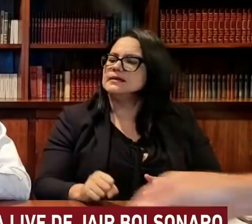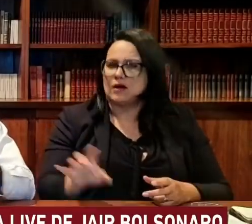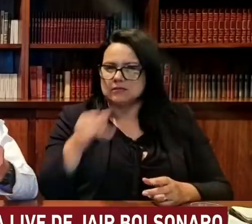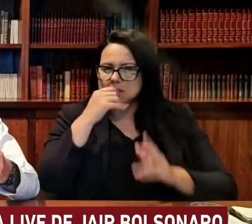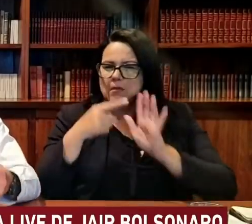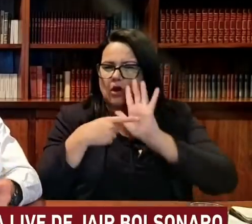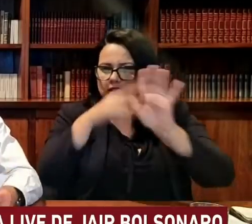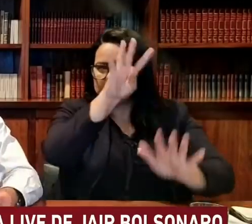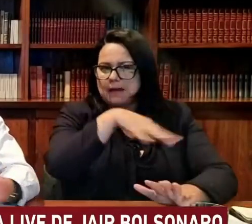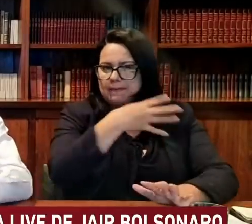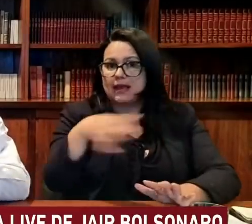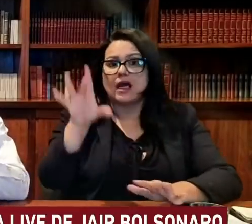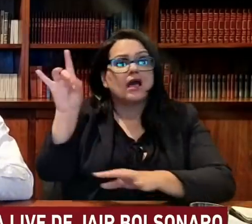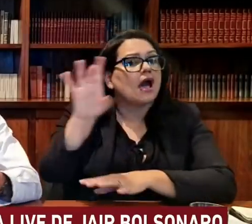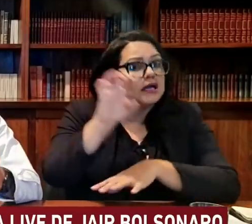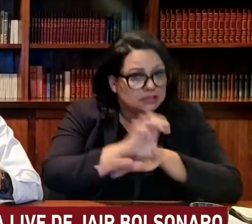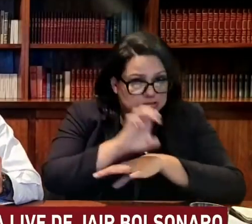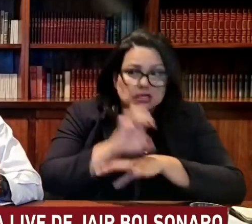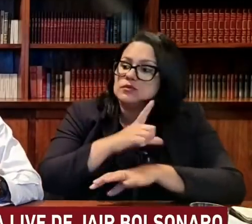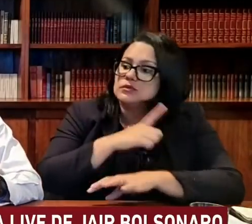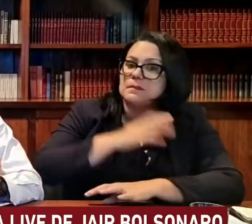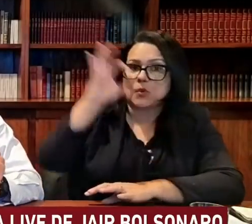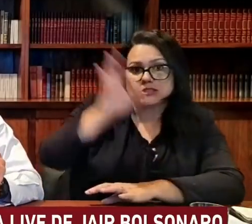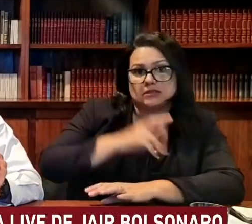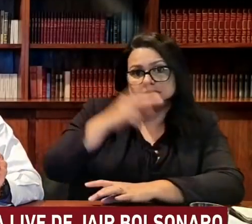aqui, cada estado tem o seu percentual de acordo com,